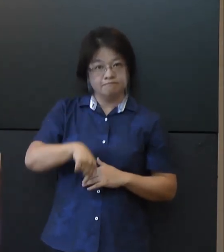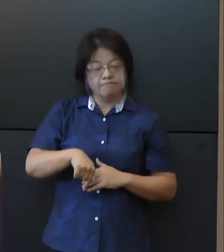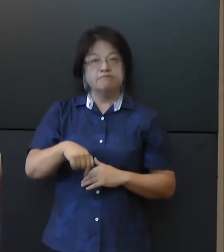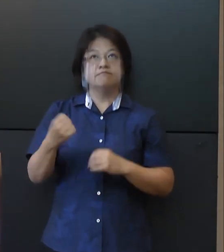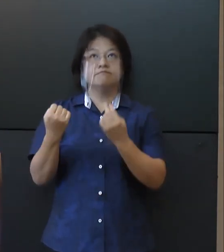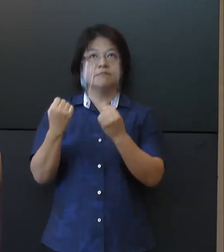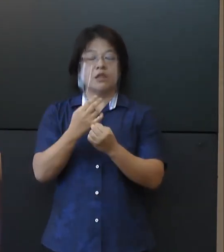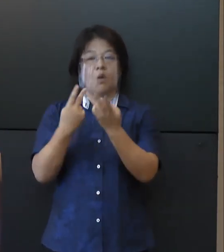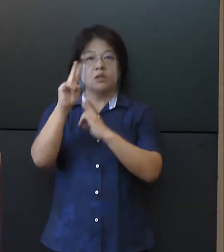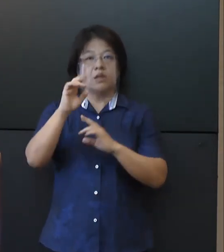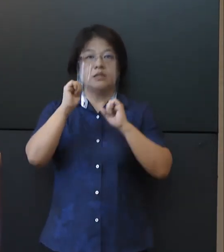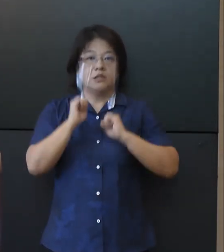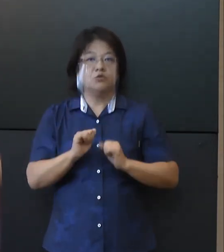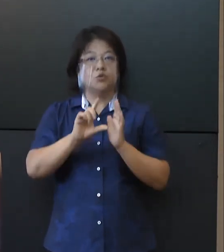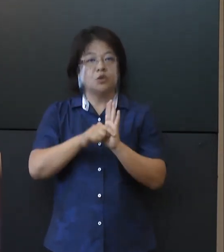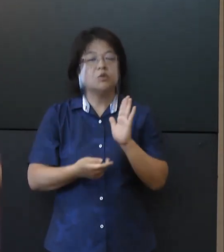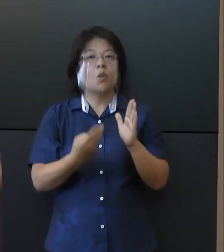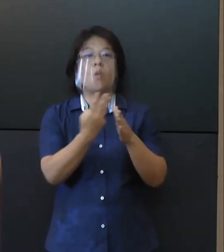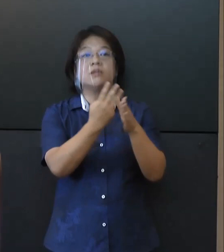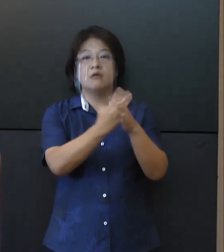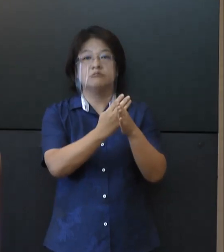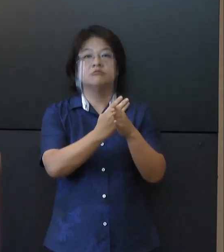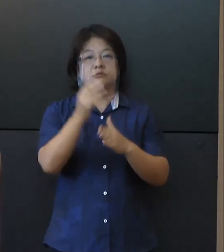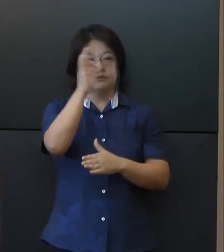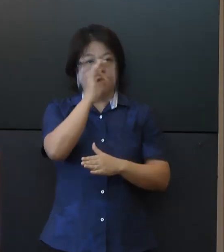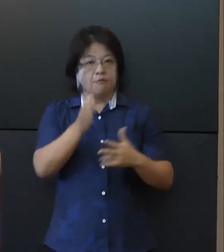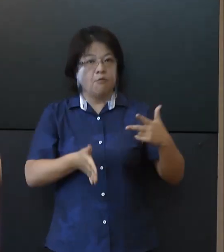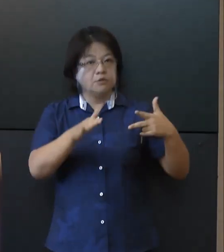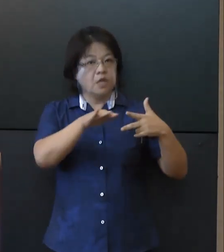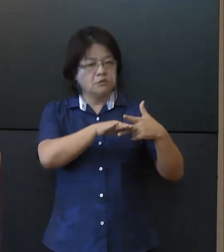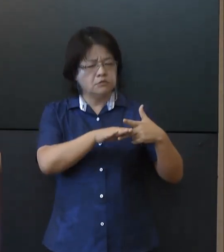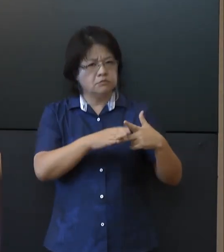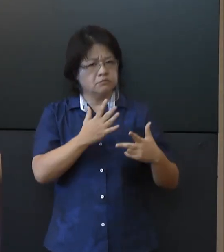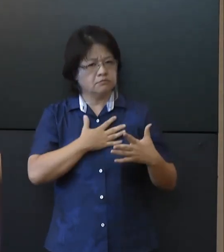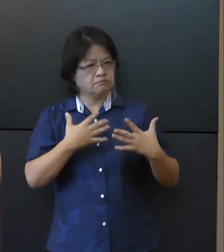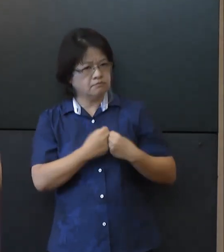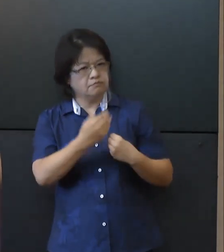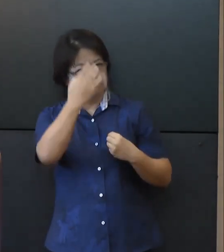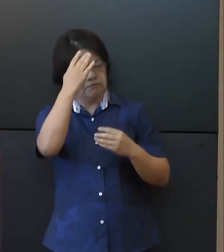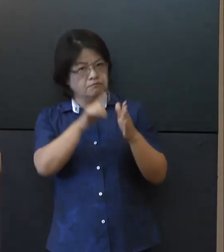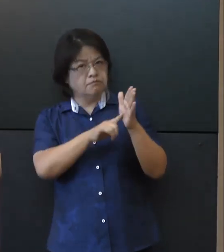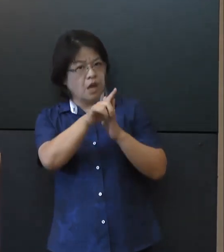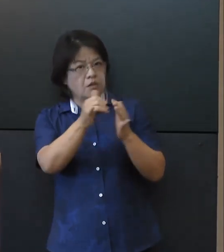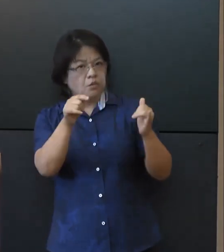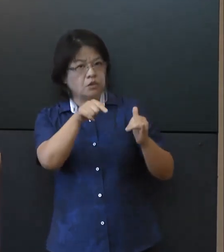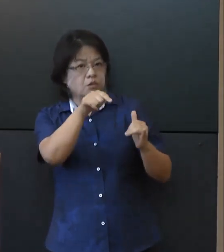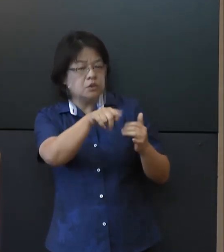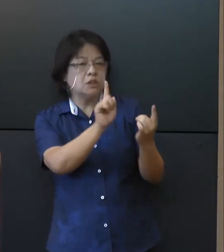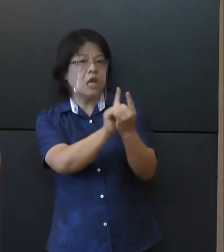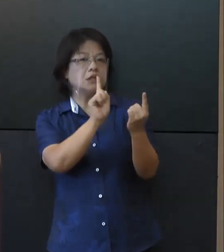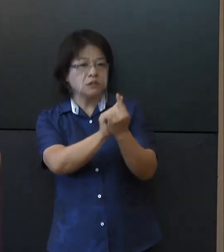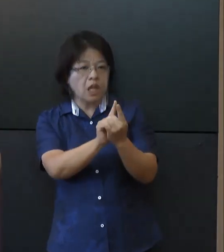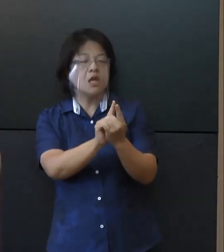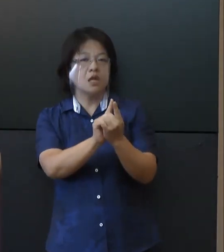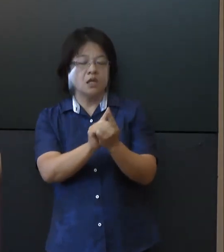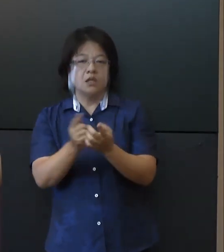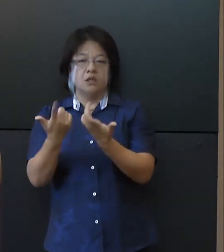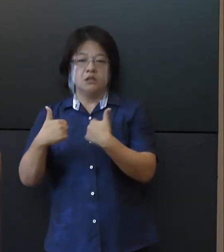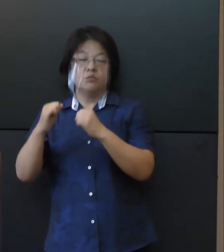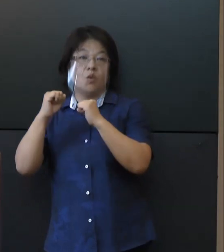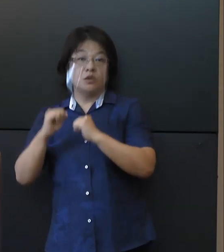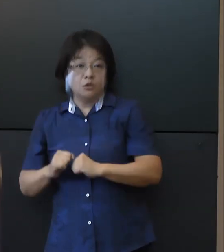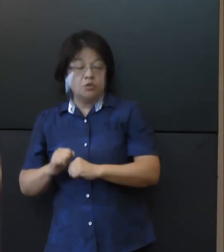中の宿泊施設や観光施設において発熱が見られる方に対して、常駐の看護師